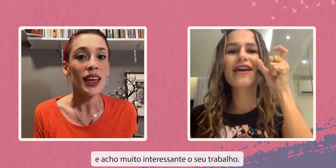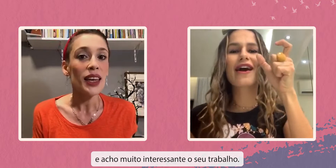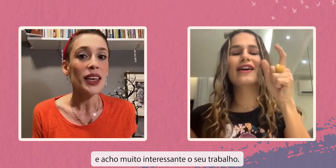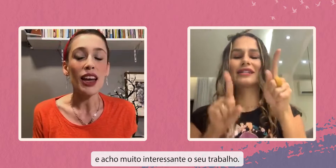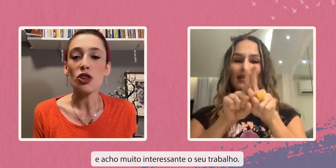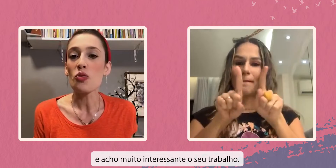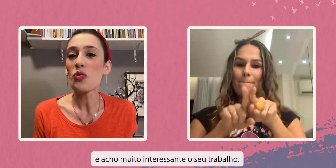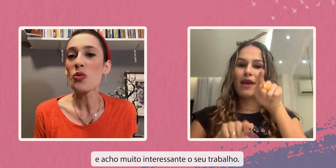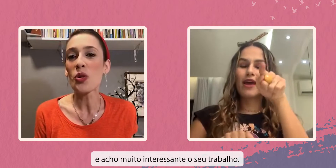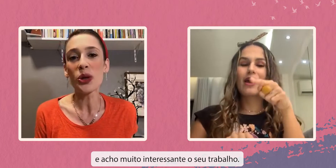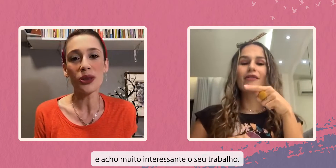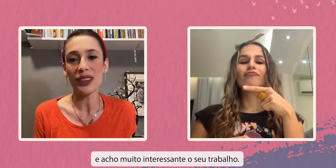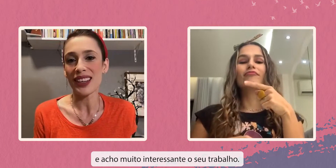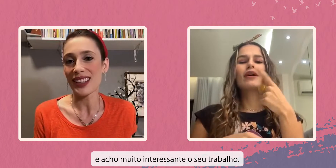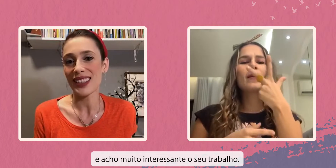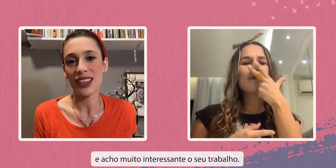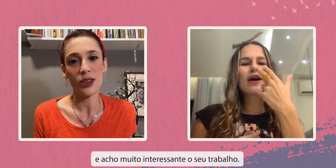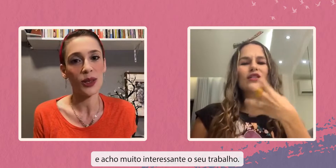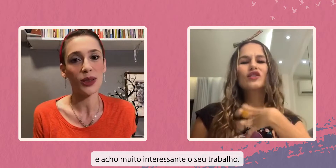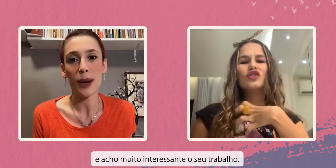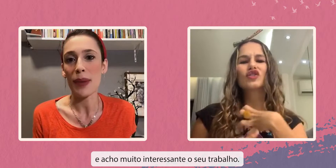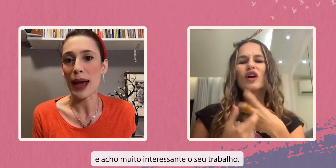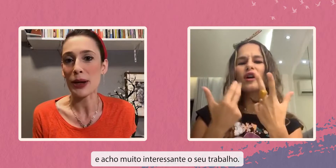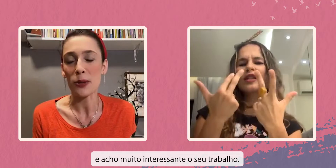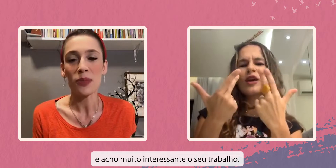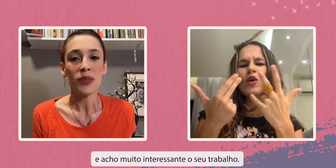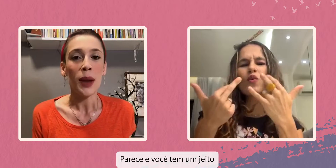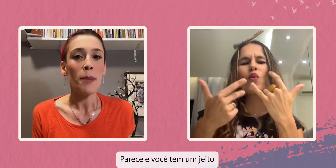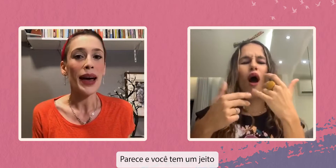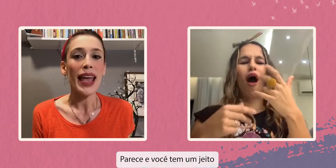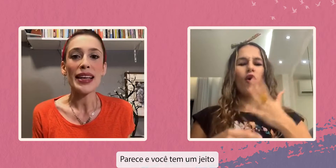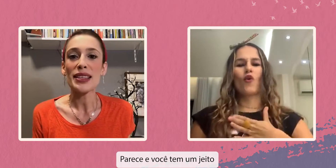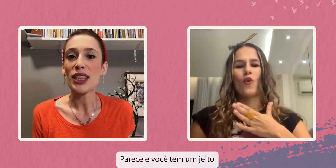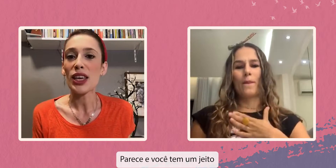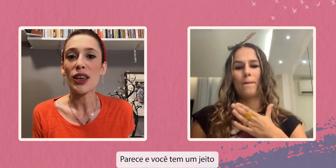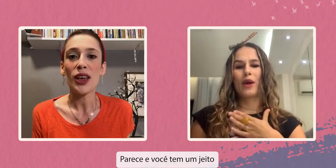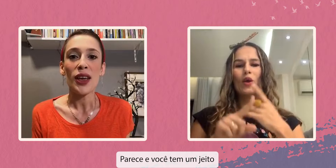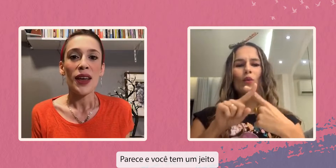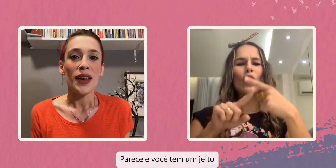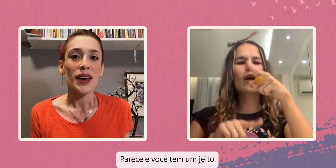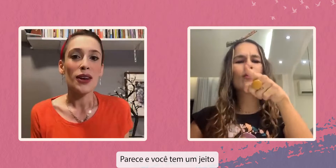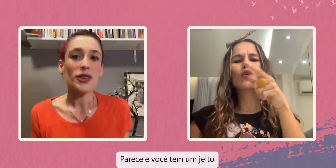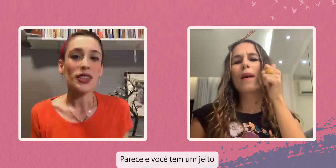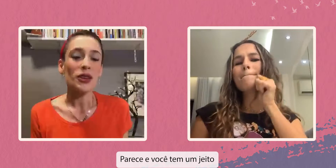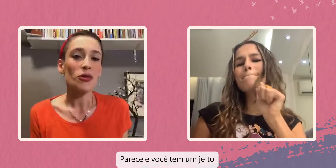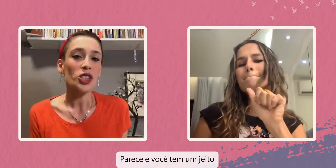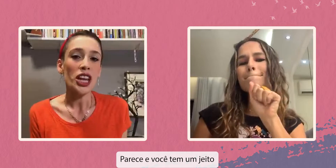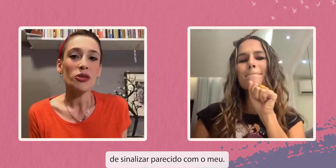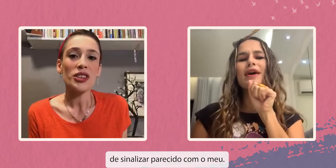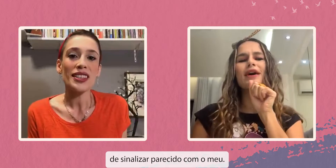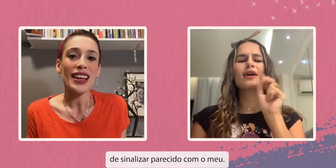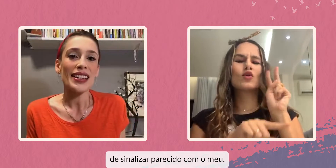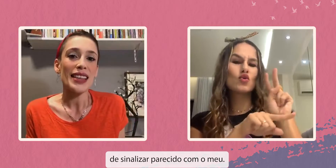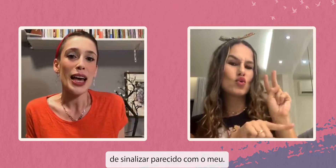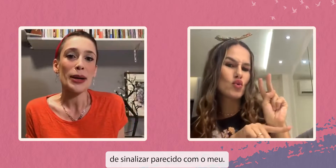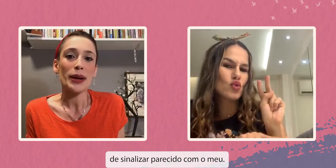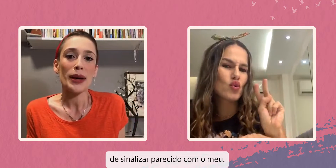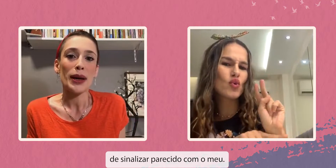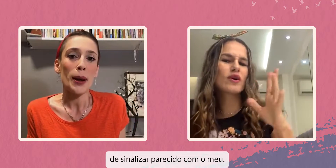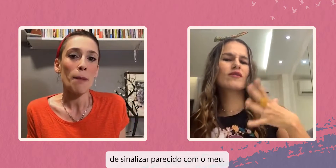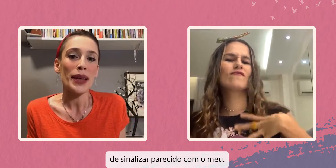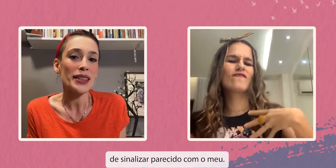sinais, e acho muito interessante o seu trabalho. Parece que você tem um jeito de